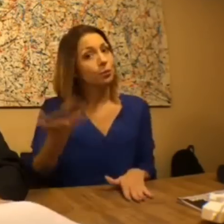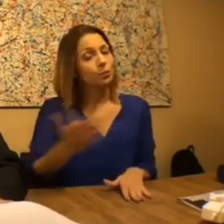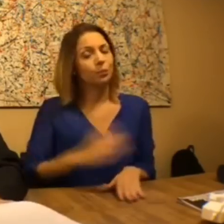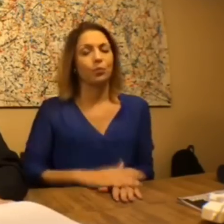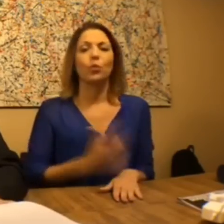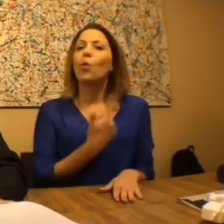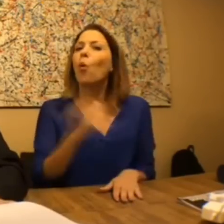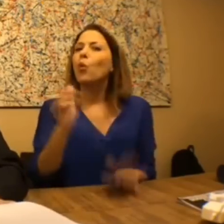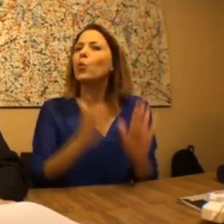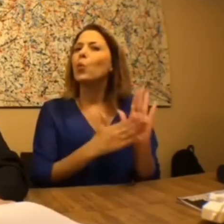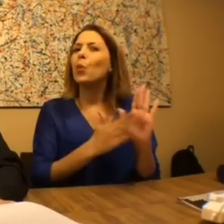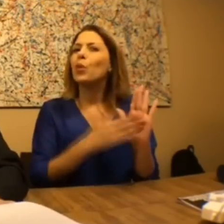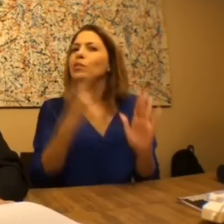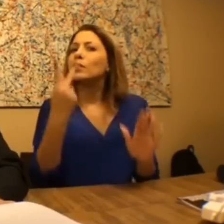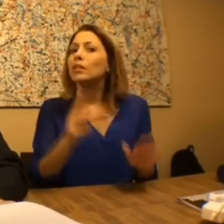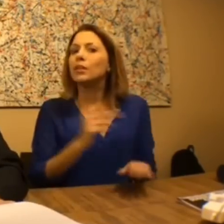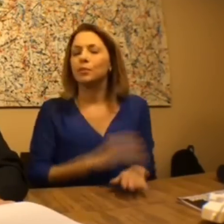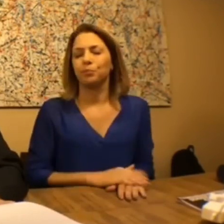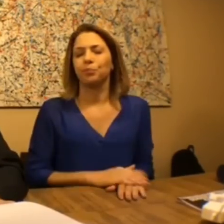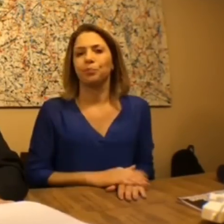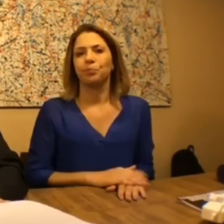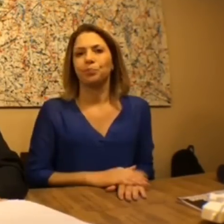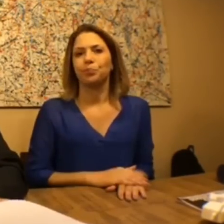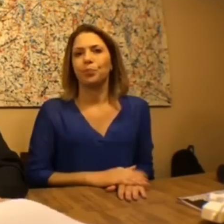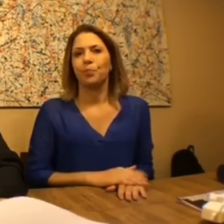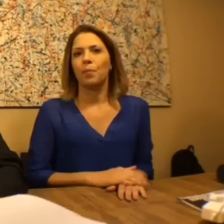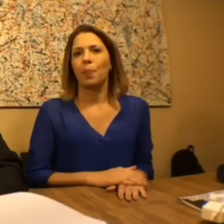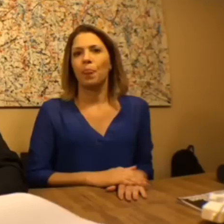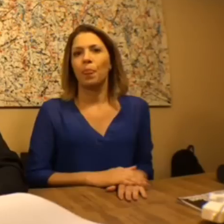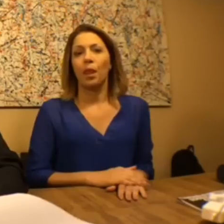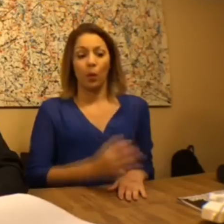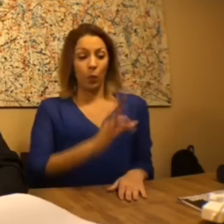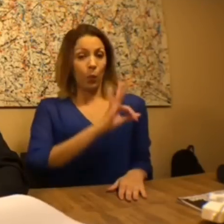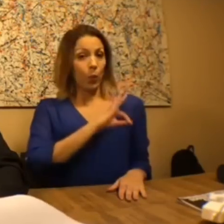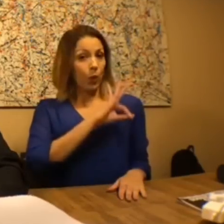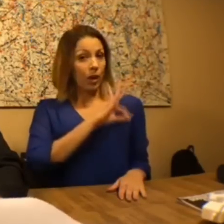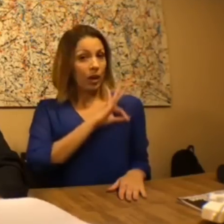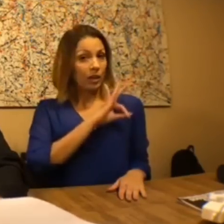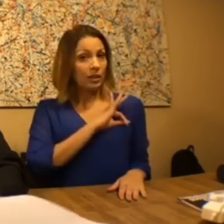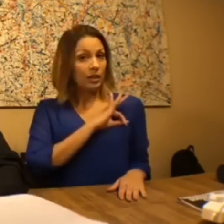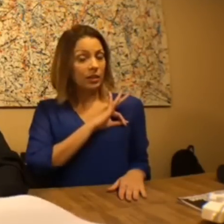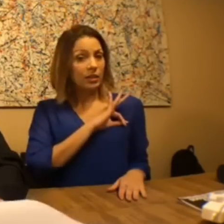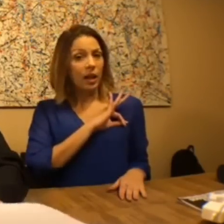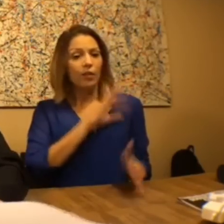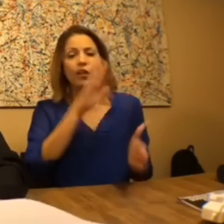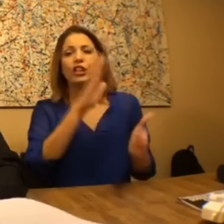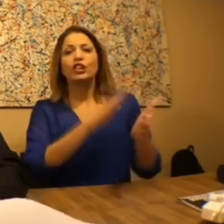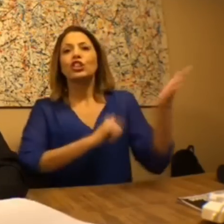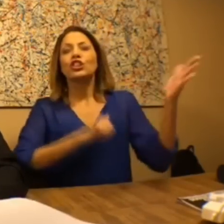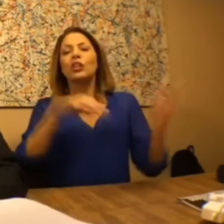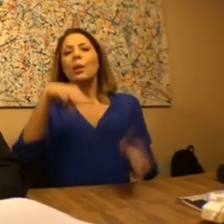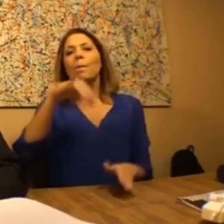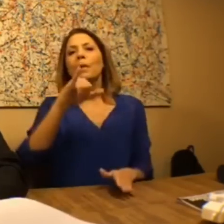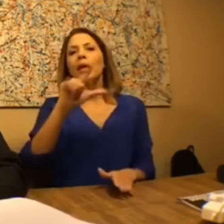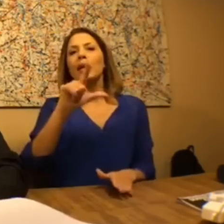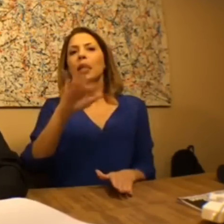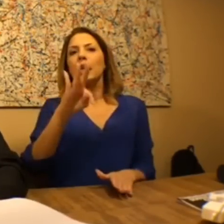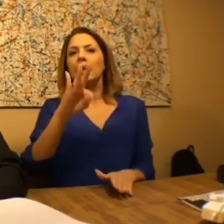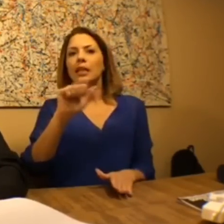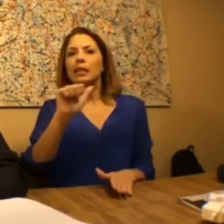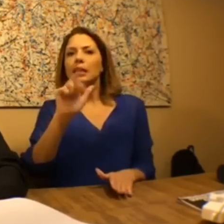Outra proposta dele aqui, desmilitarização das polícias. Com toda certeza, né, se você